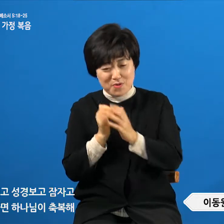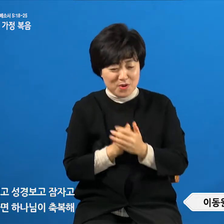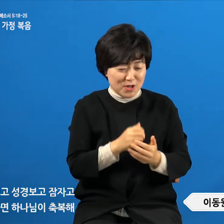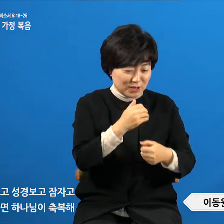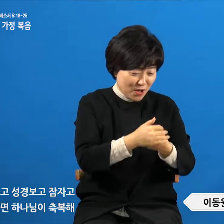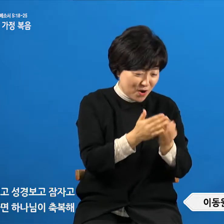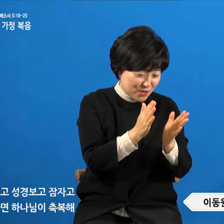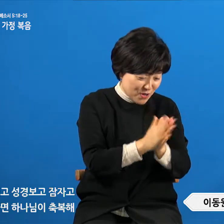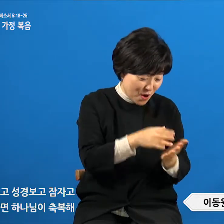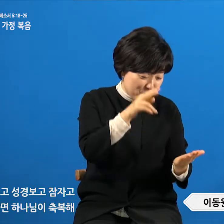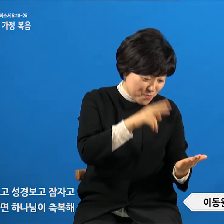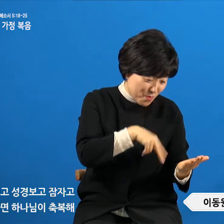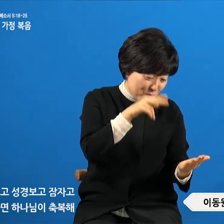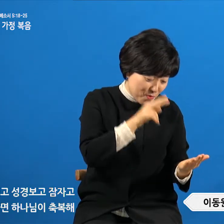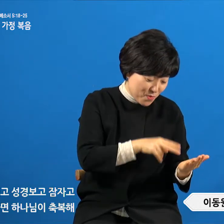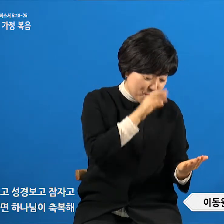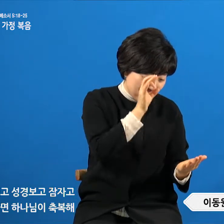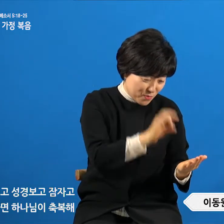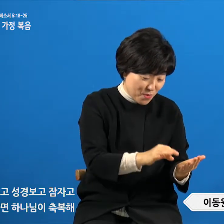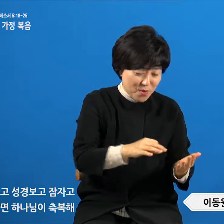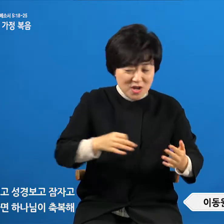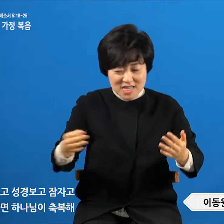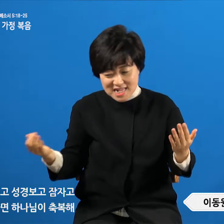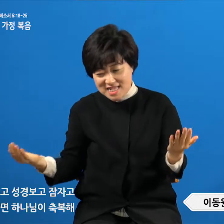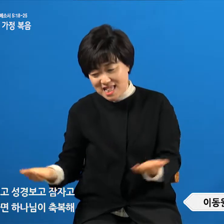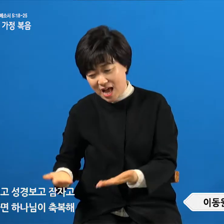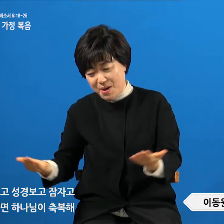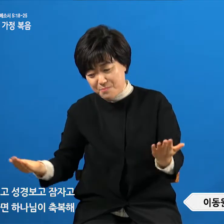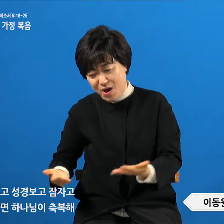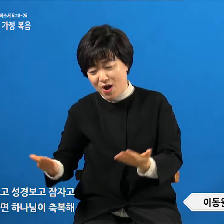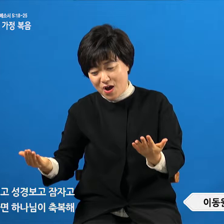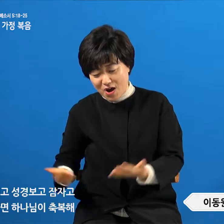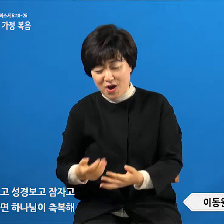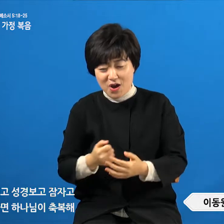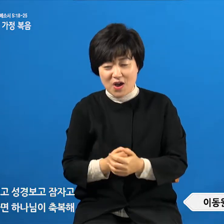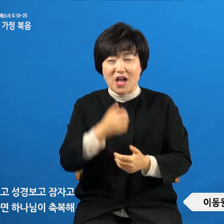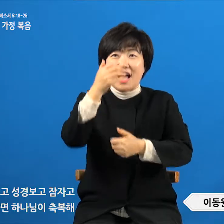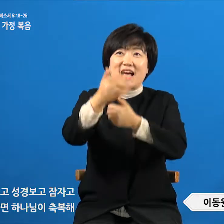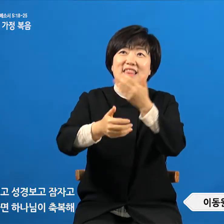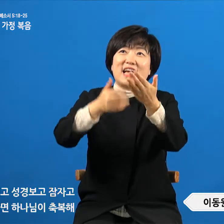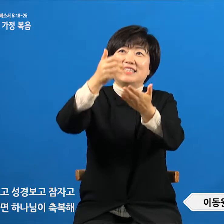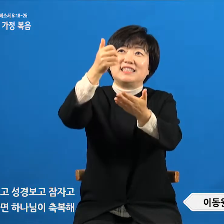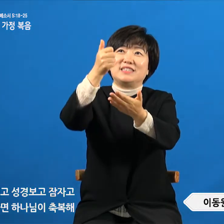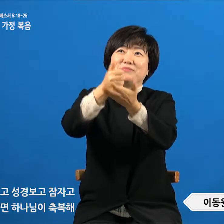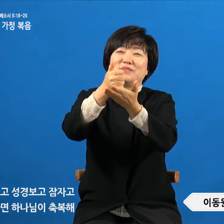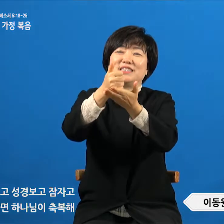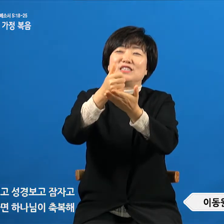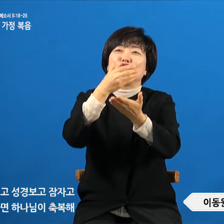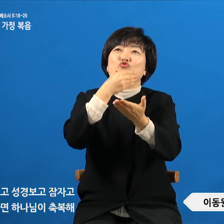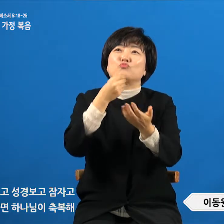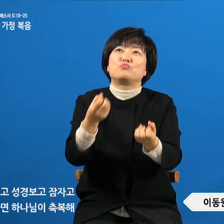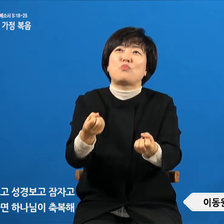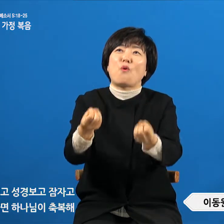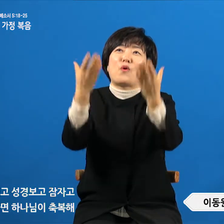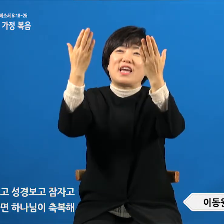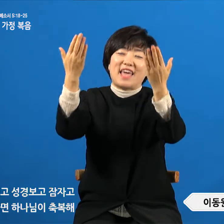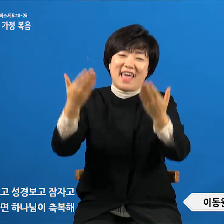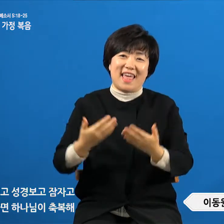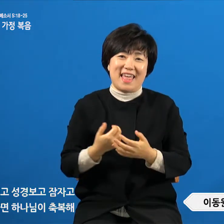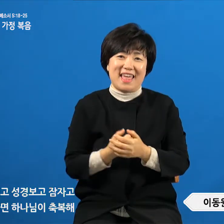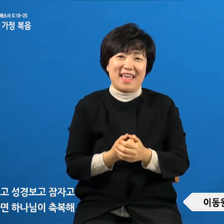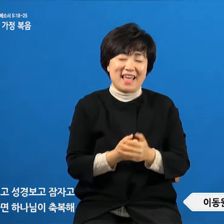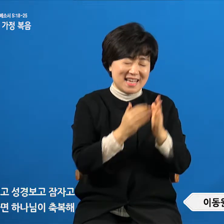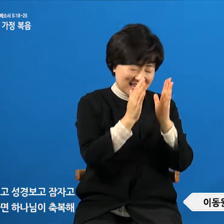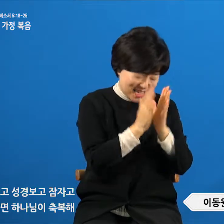잠자고 성경 보고 일하면 하나님이